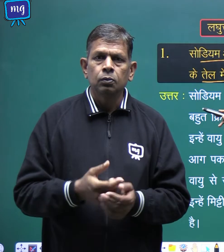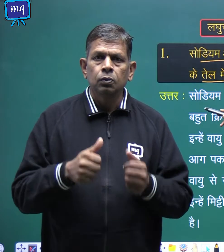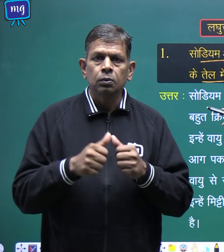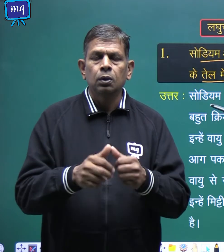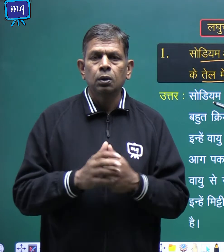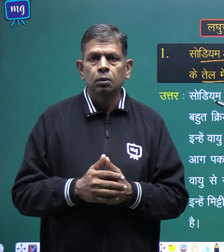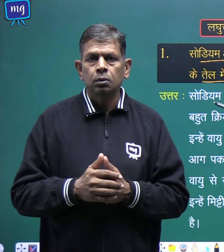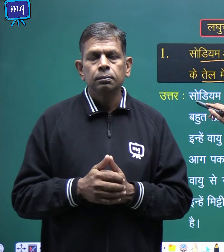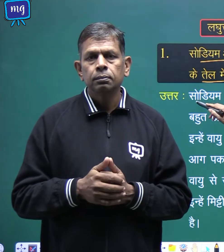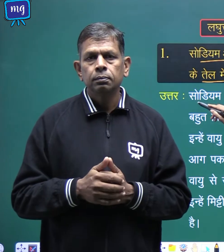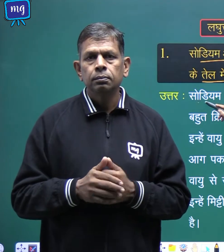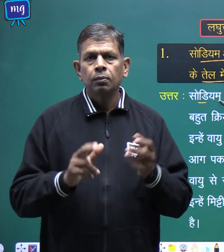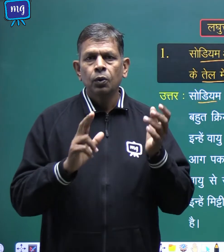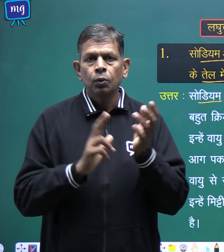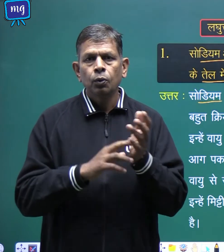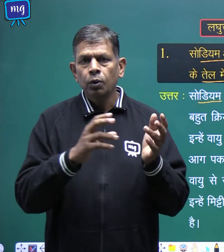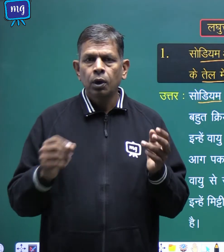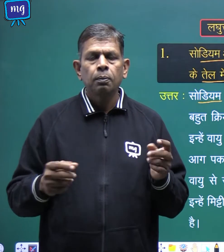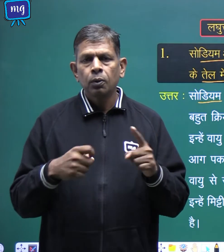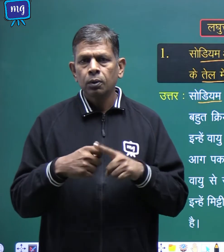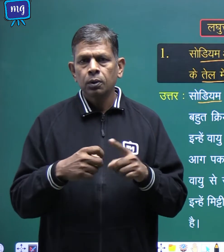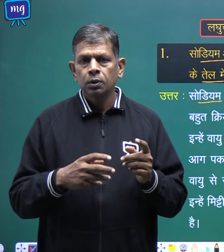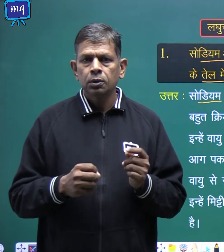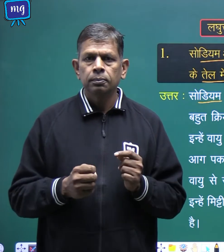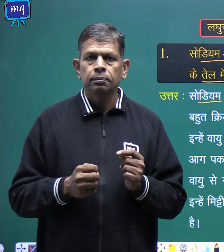उत्तर, सोडियम और पोटेशियम